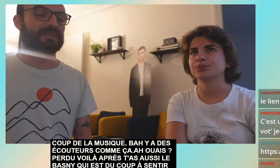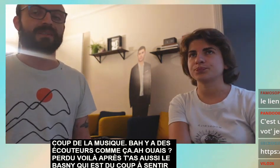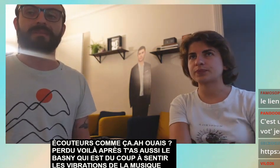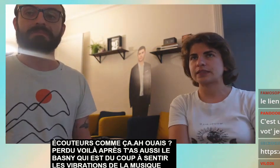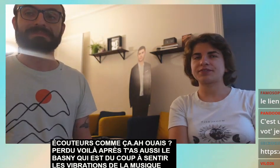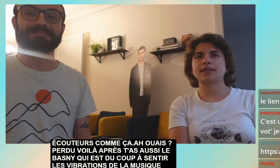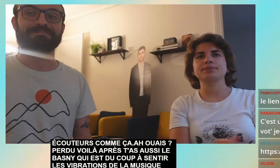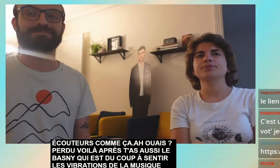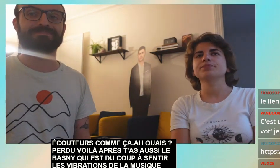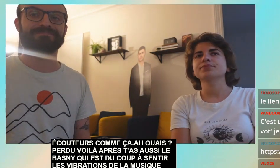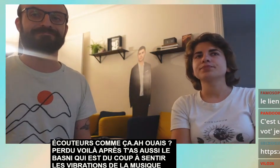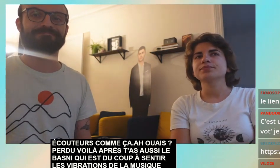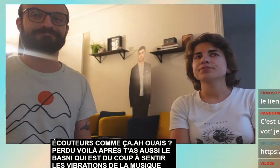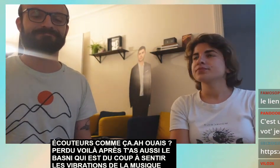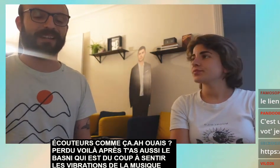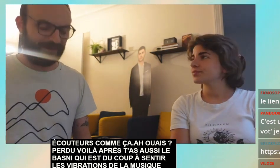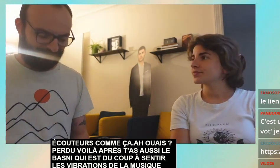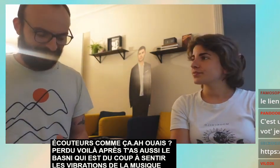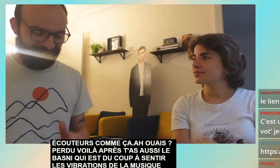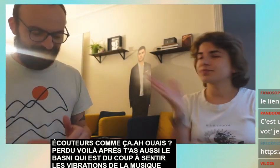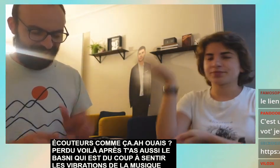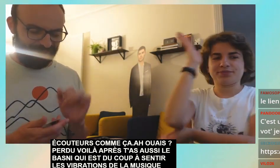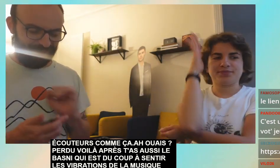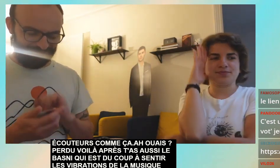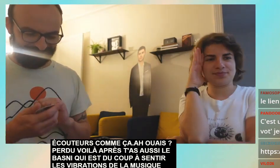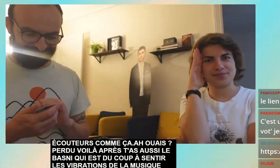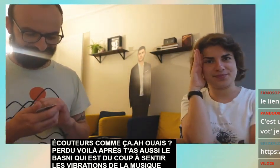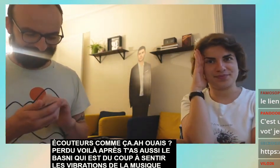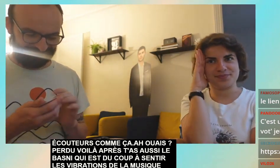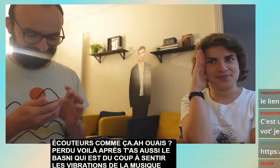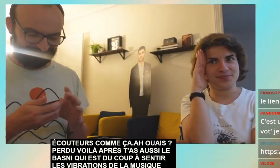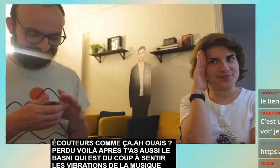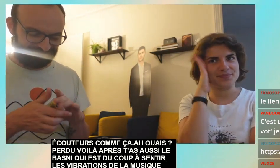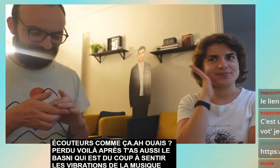voilà. Voilà. Alors,